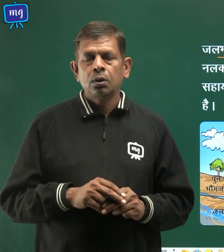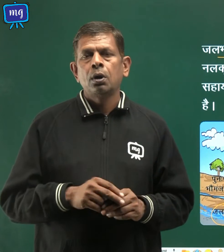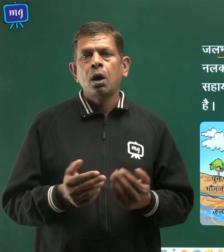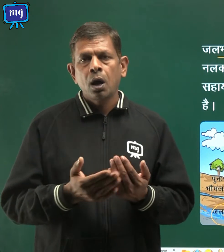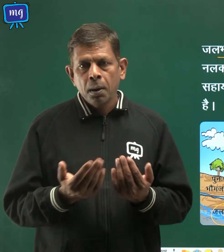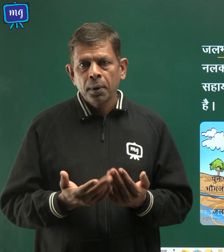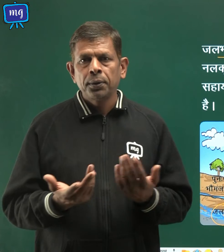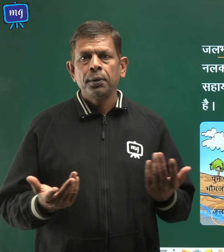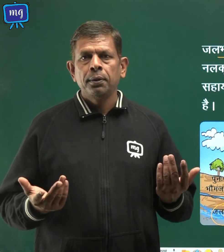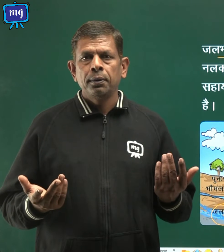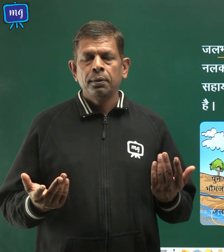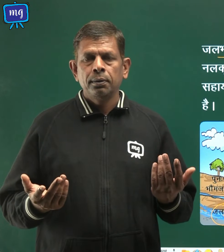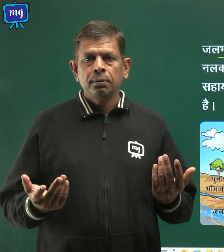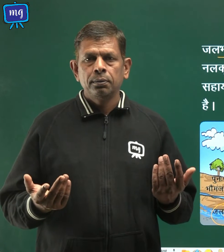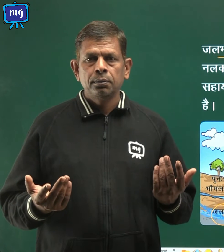सामान्यतः